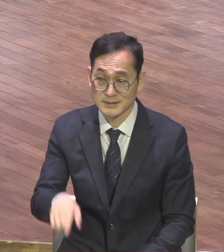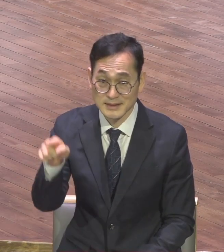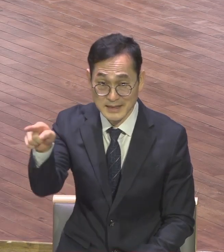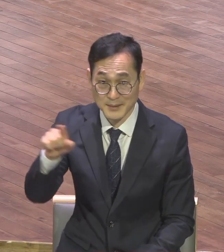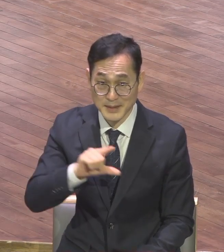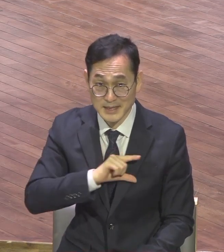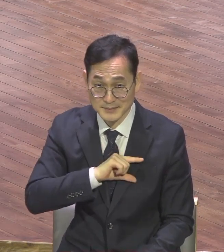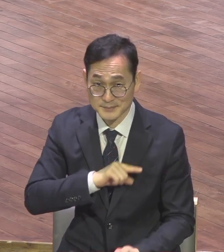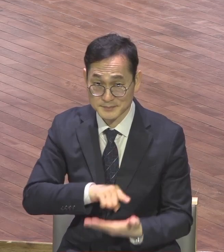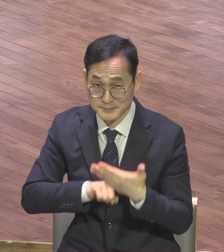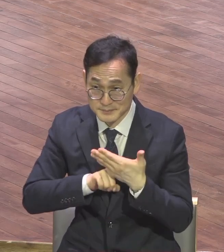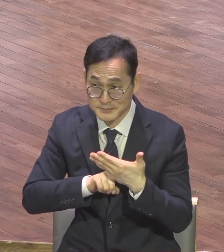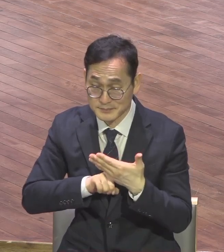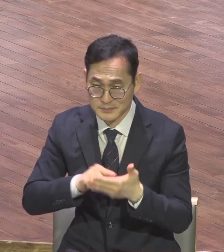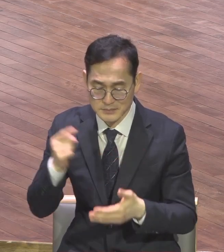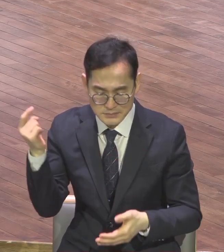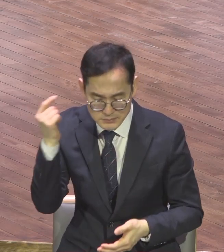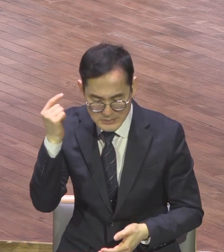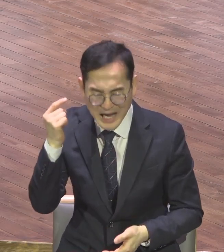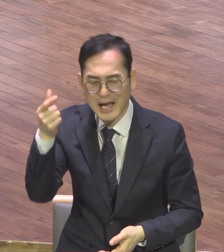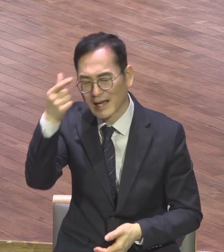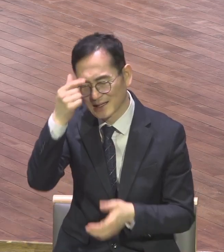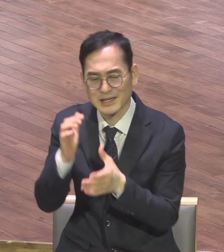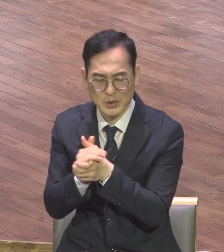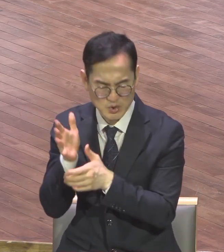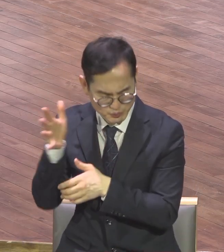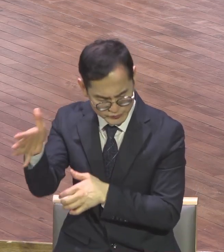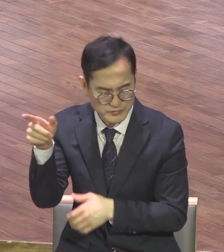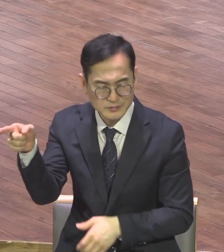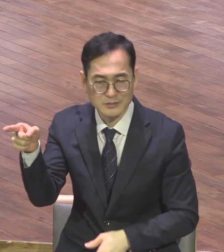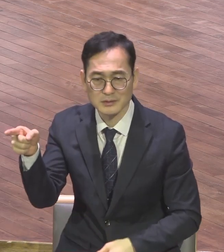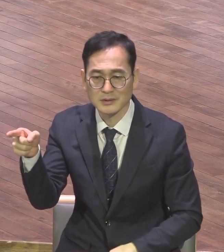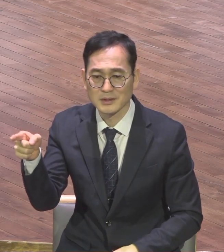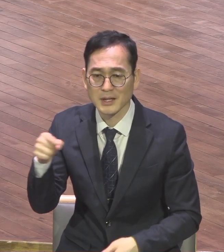됐어. 그러니까 하나님 책임져 버려 그냥.